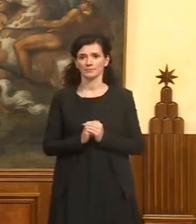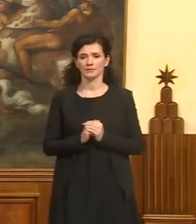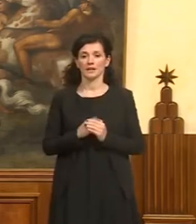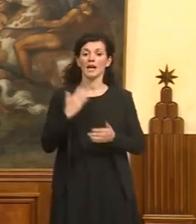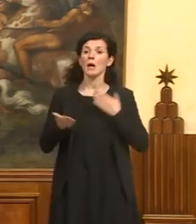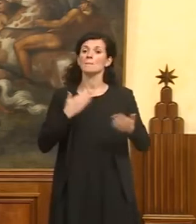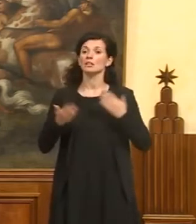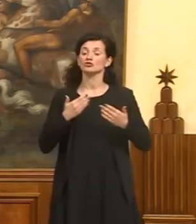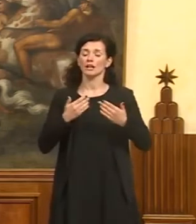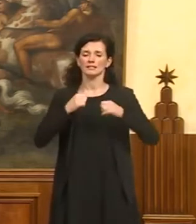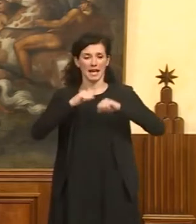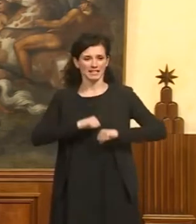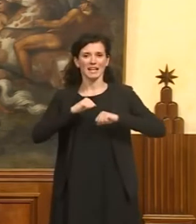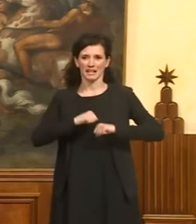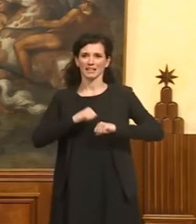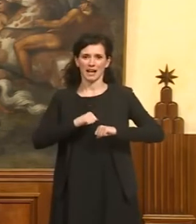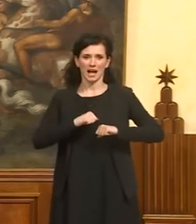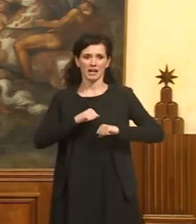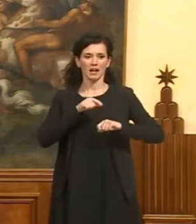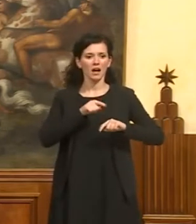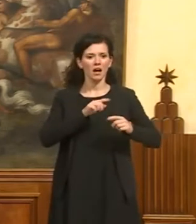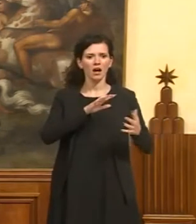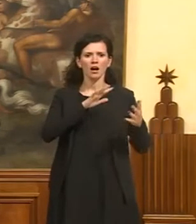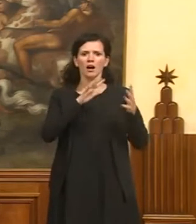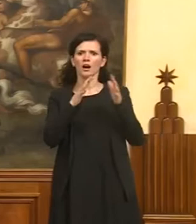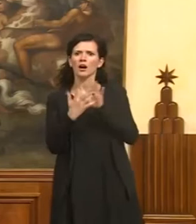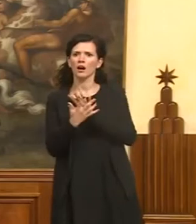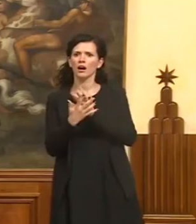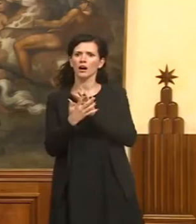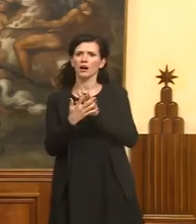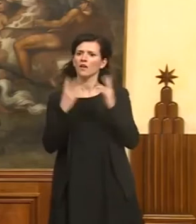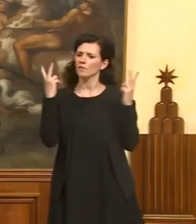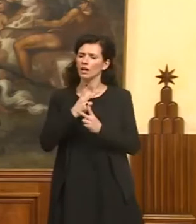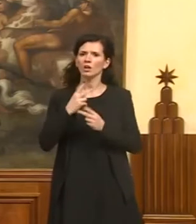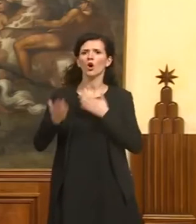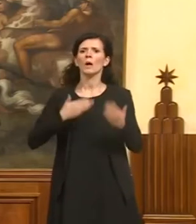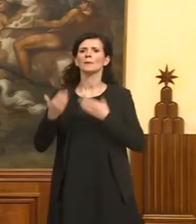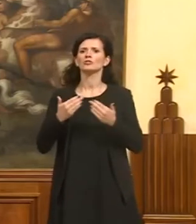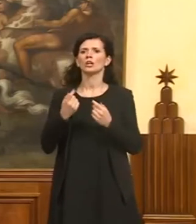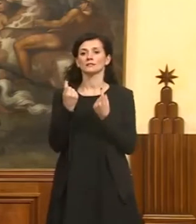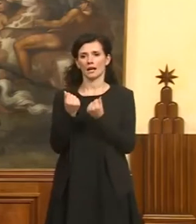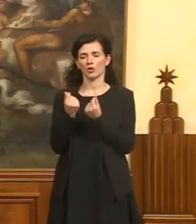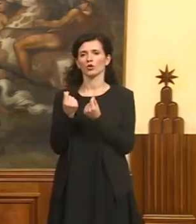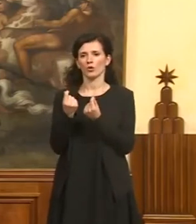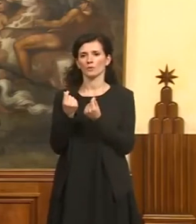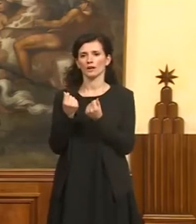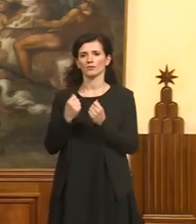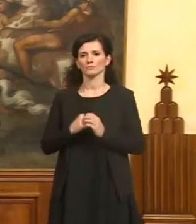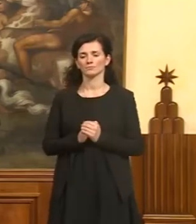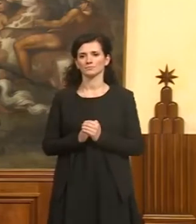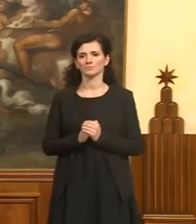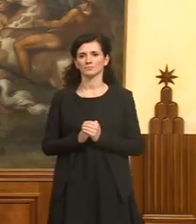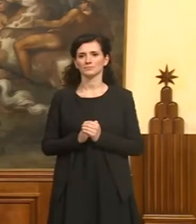lo avevamo previsto, sta tramutando in piena emergenza economica. Ma a voi